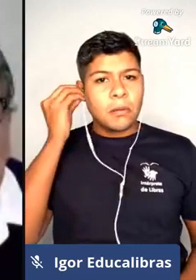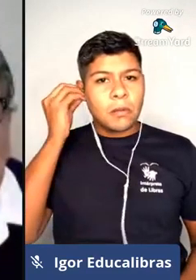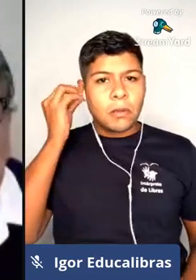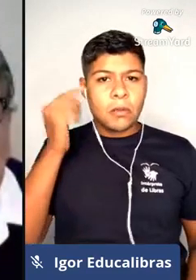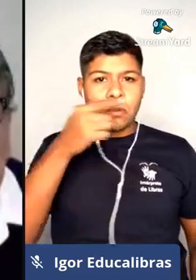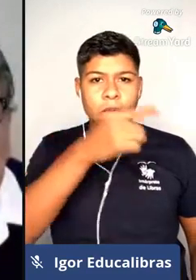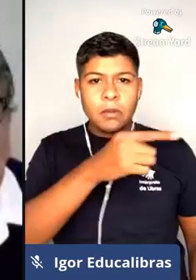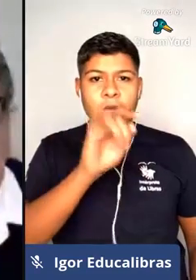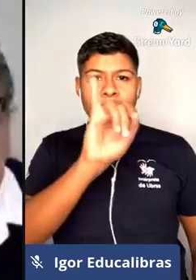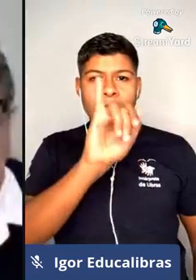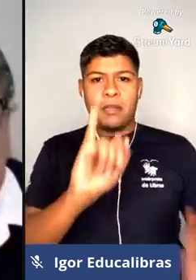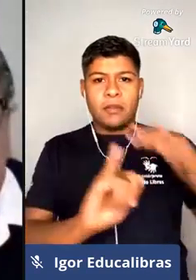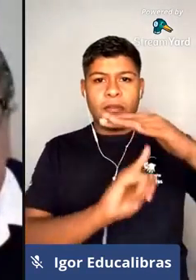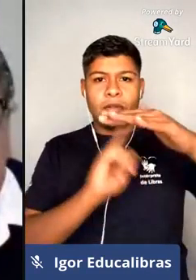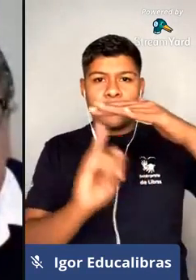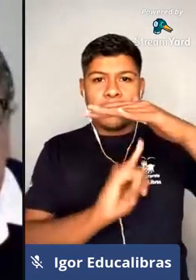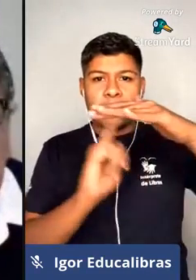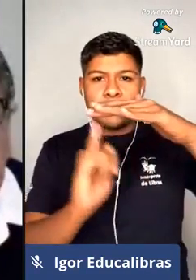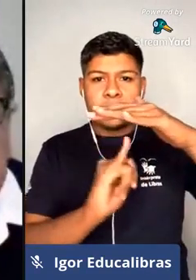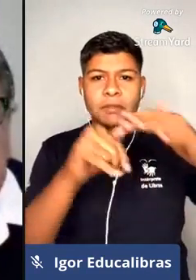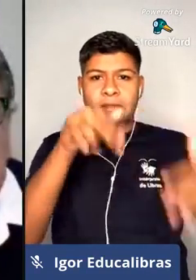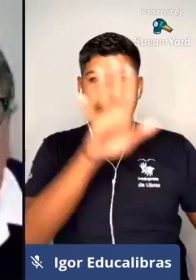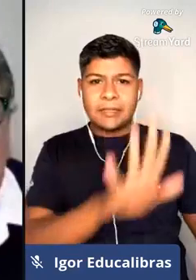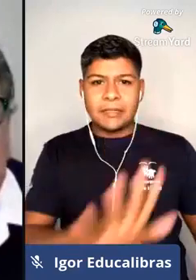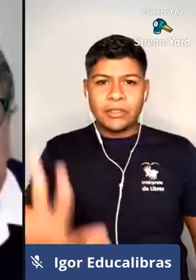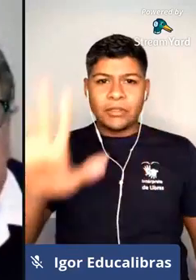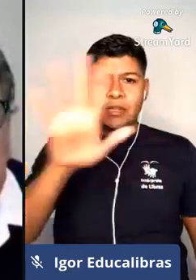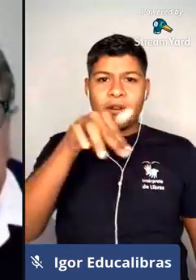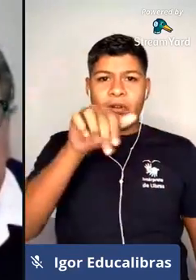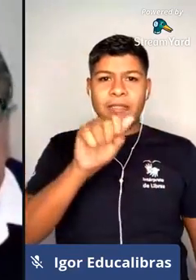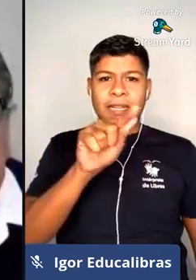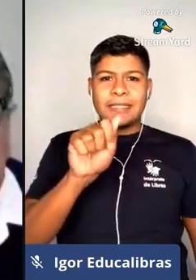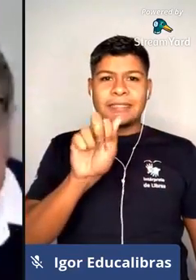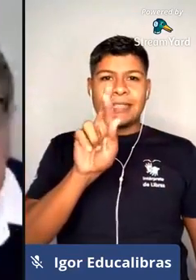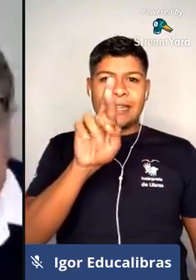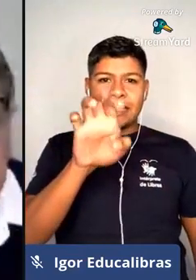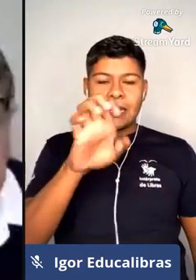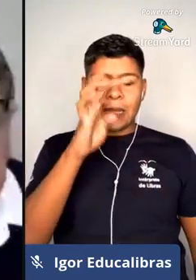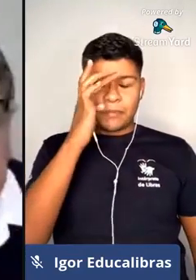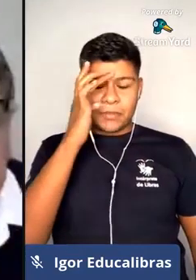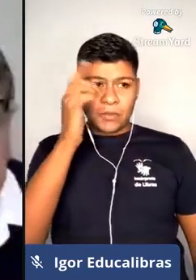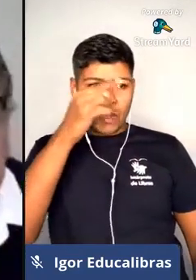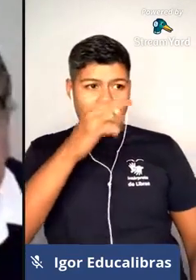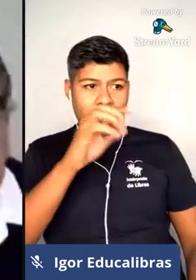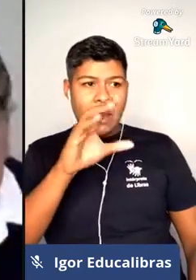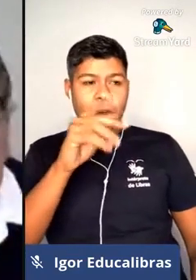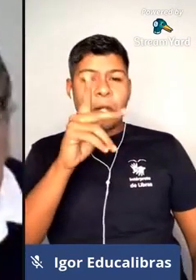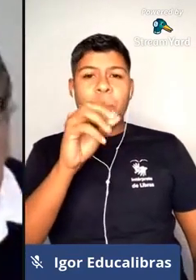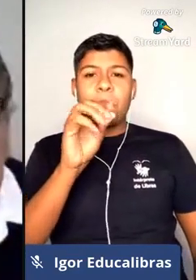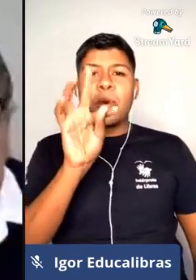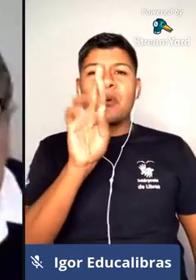Instituto Educacional Nazaré, professor Aldo Potric, de origem polonesa,